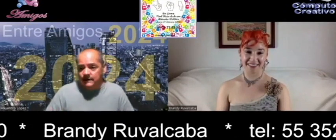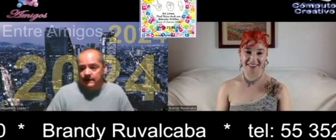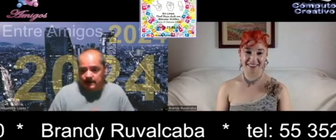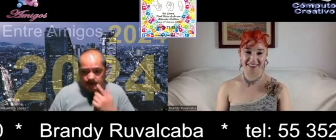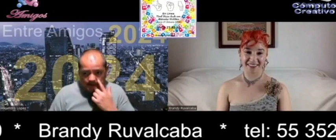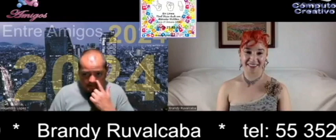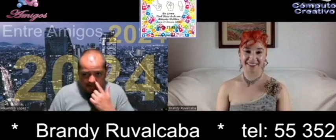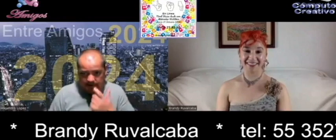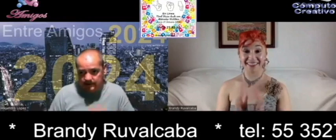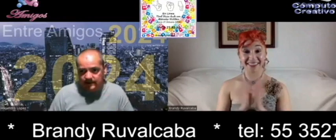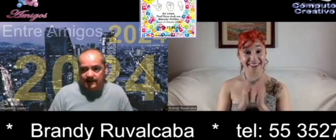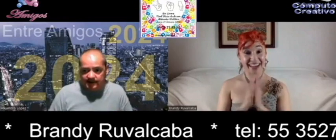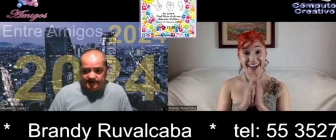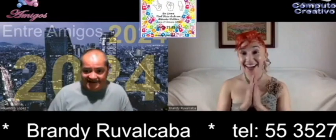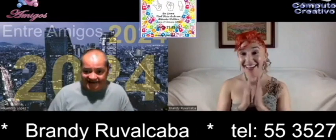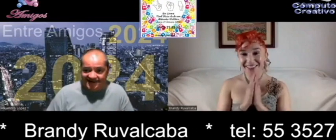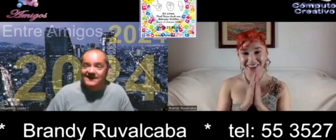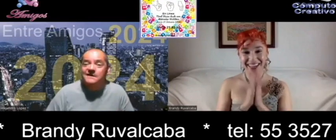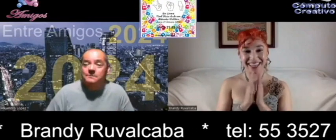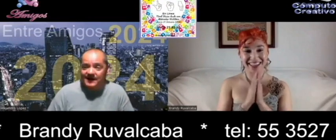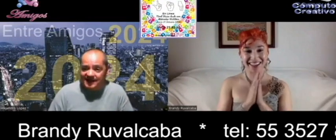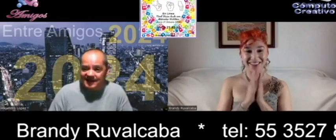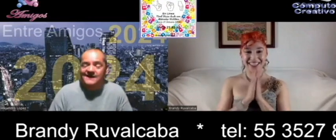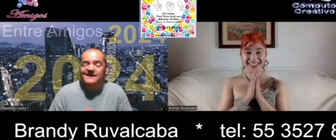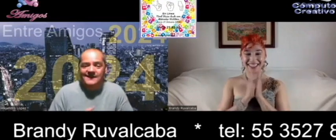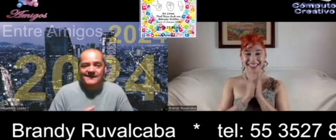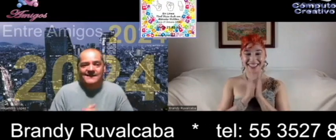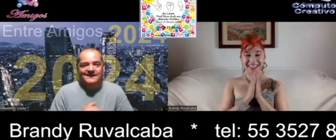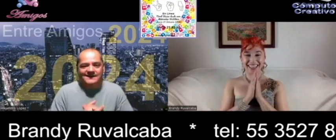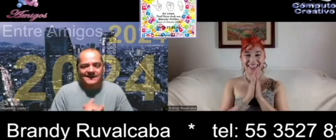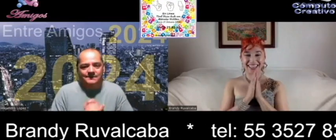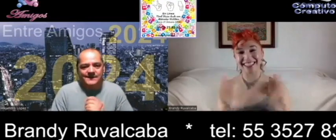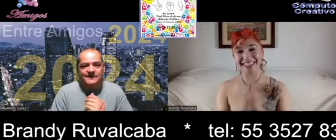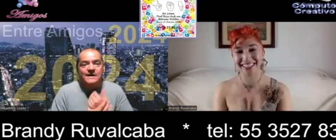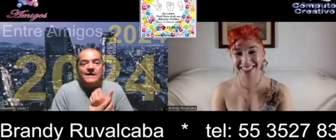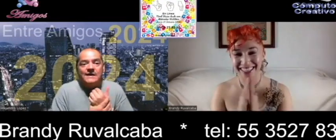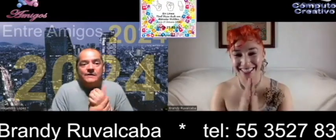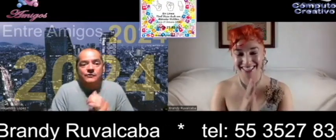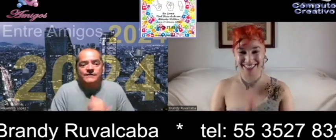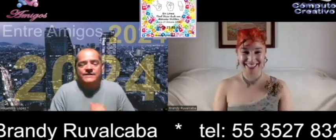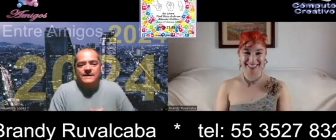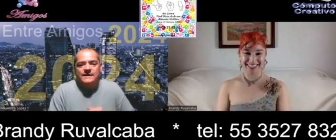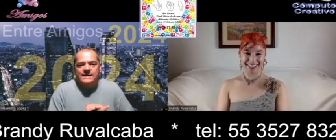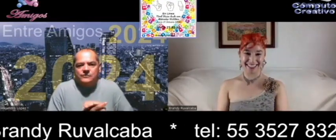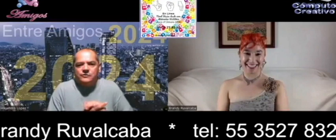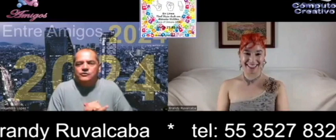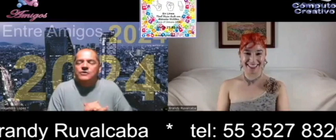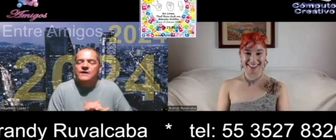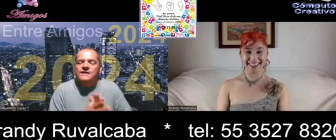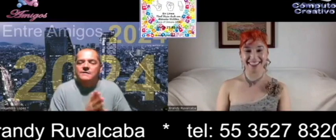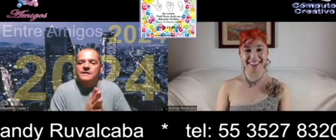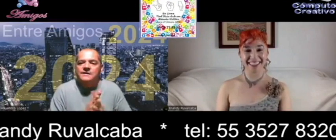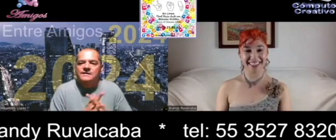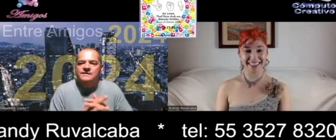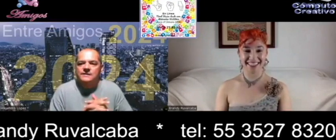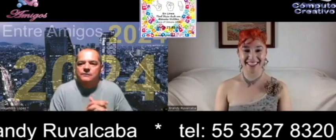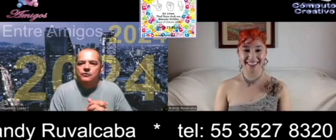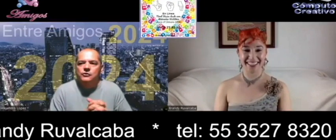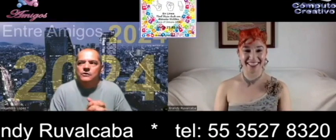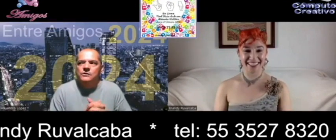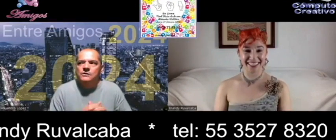curso para crear Ay, qué padre, para crear felicidades, títeres y demás. felicidades. Entonces, son